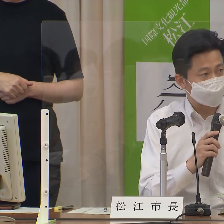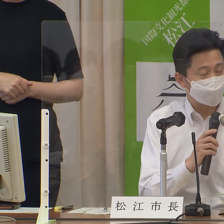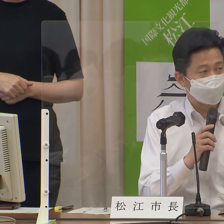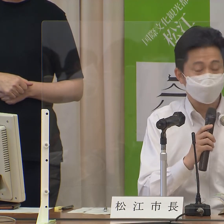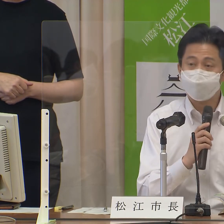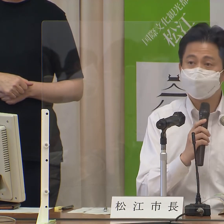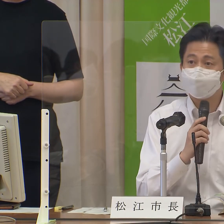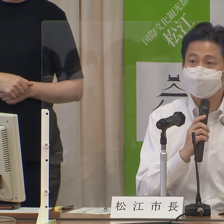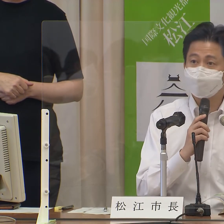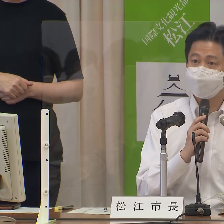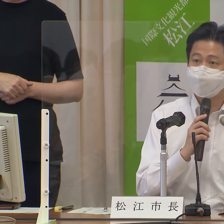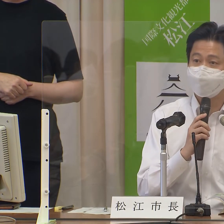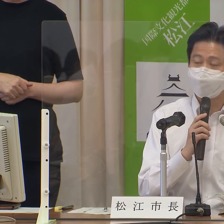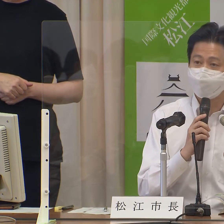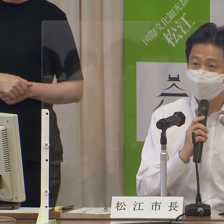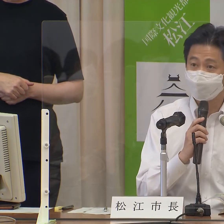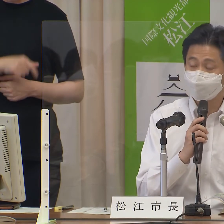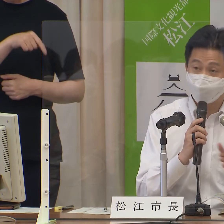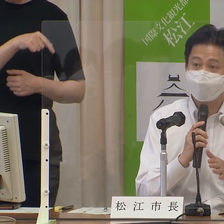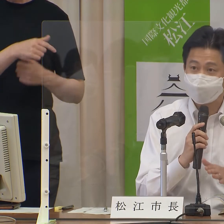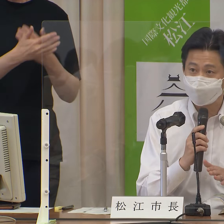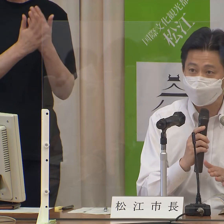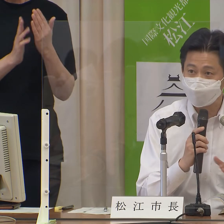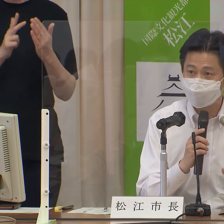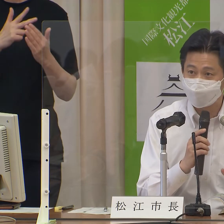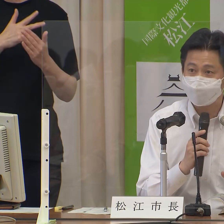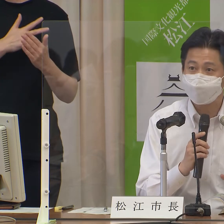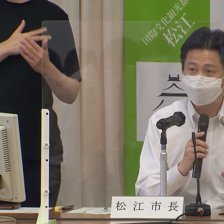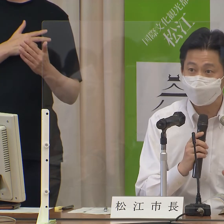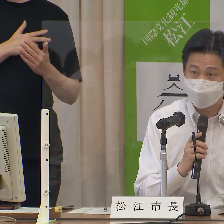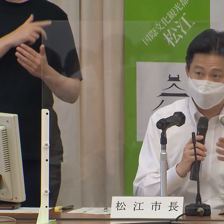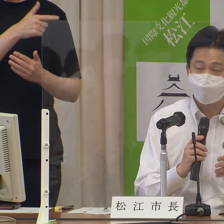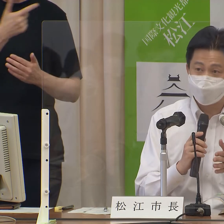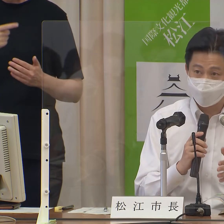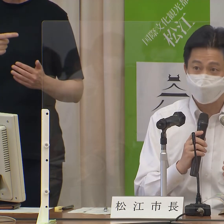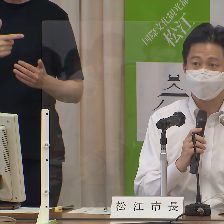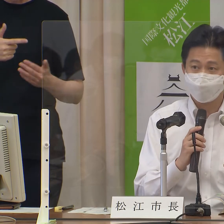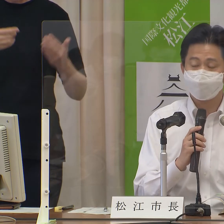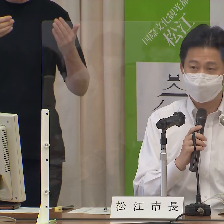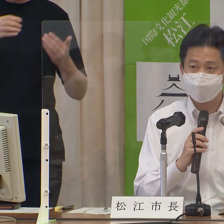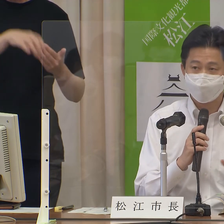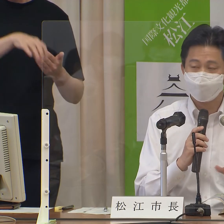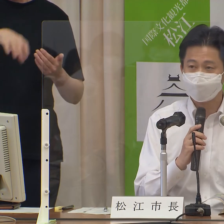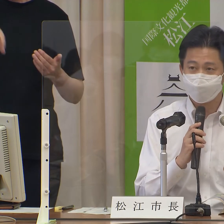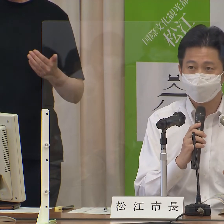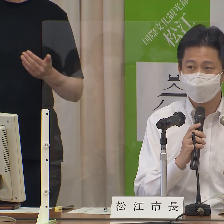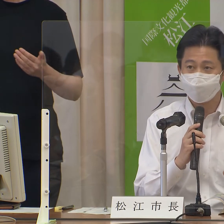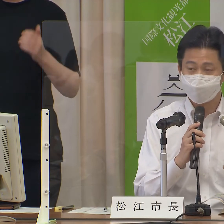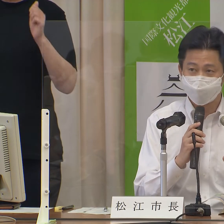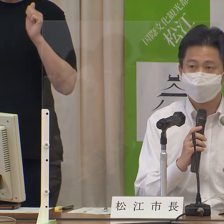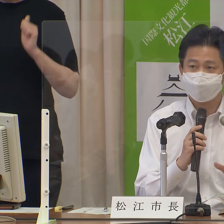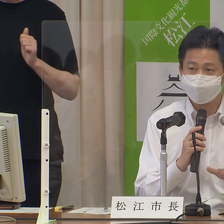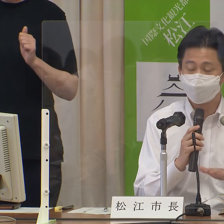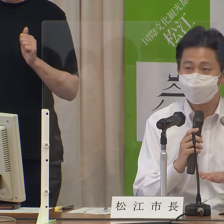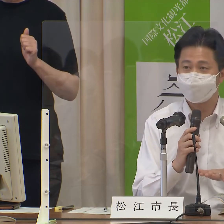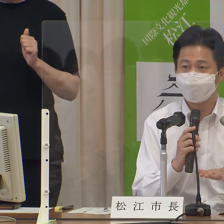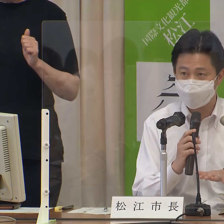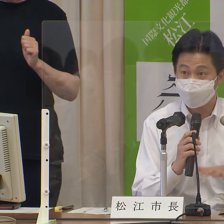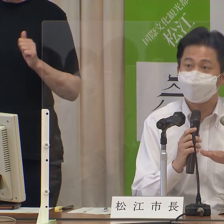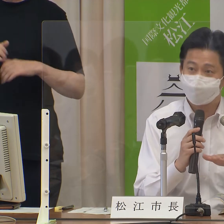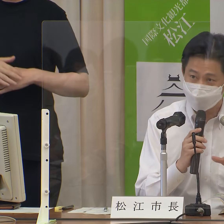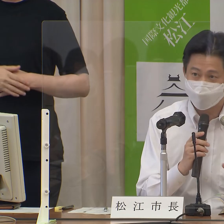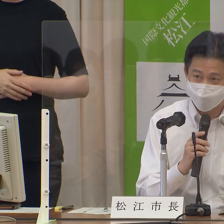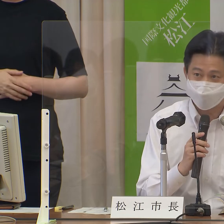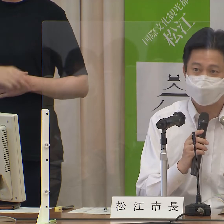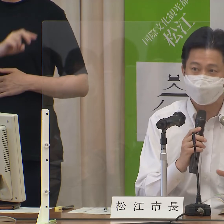か。いいですか。保健師はいろんなセクションに実際おりまして、まあ、子育てという部もおりますし、いろんな部署にこうまたがって仕事はしております